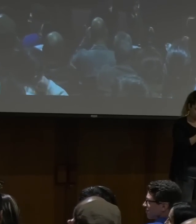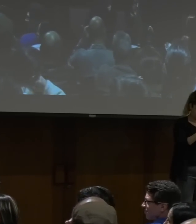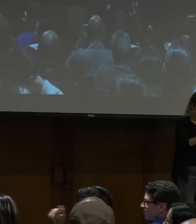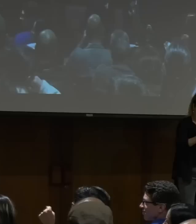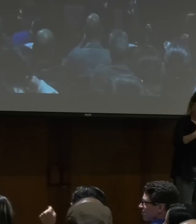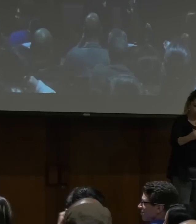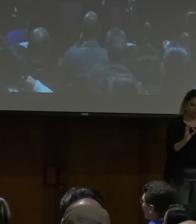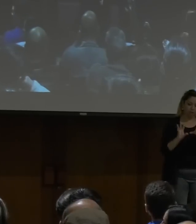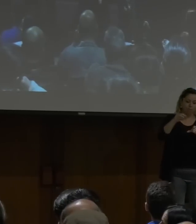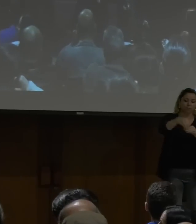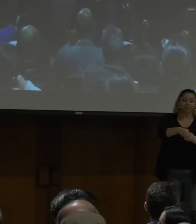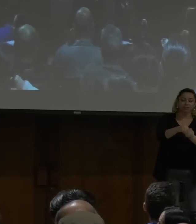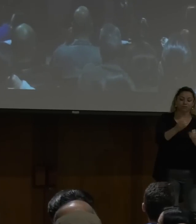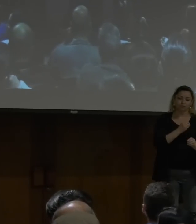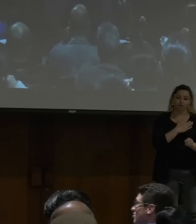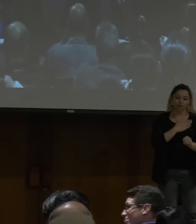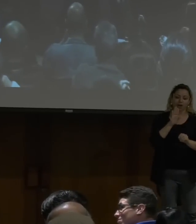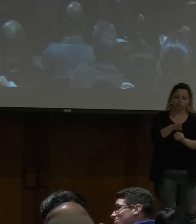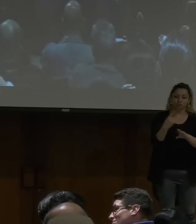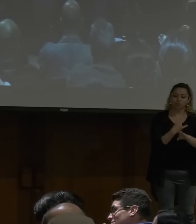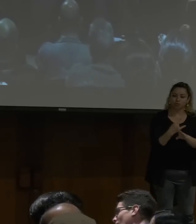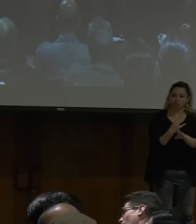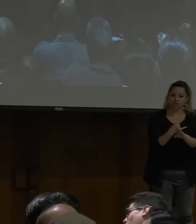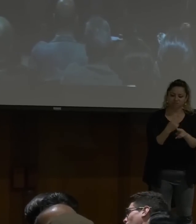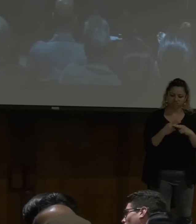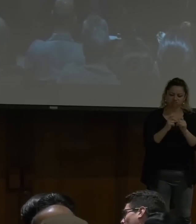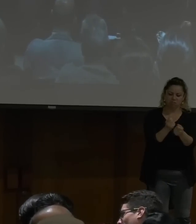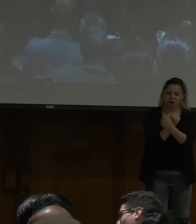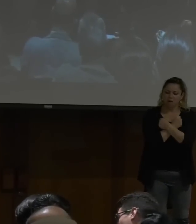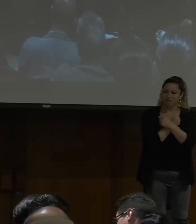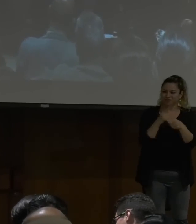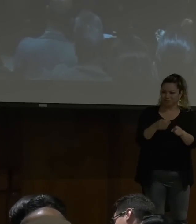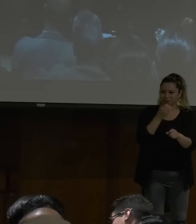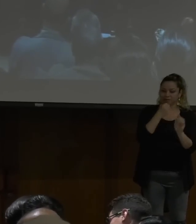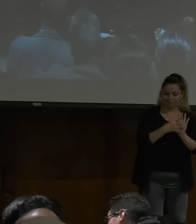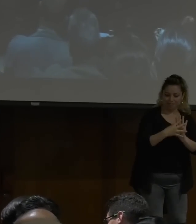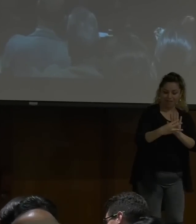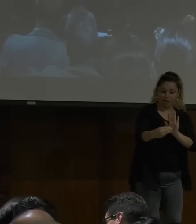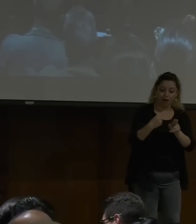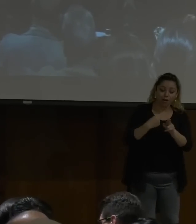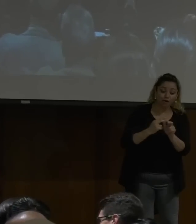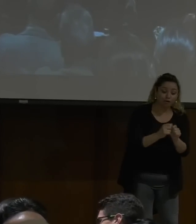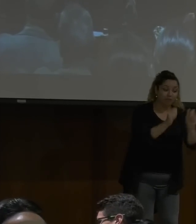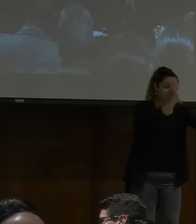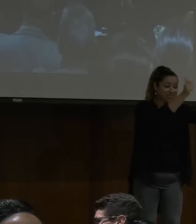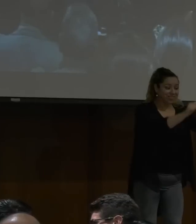obras, El amor en los tiempos del cólera. En adelanto van estos lugares, ya tiene su diosa coronada, Leandro